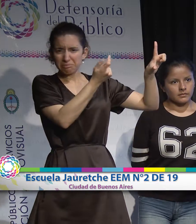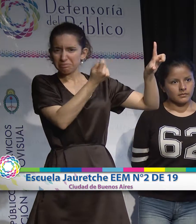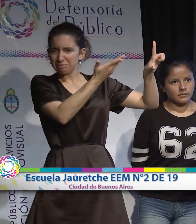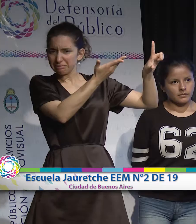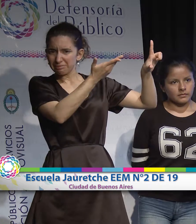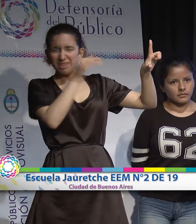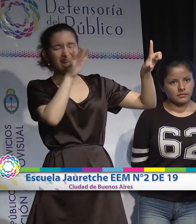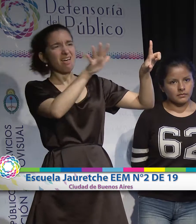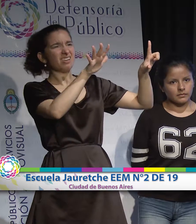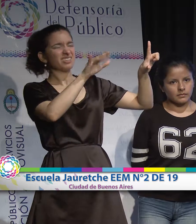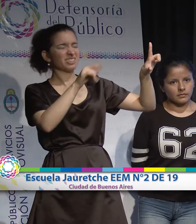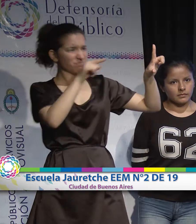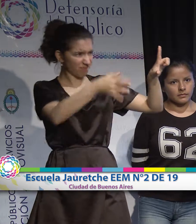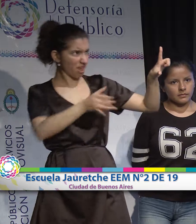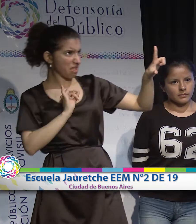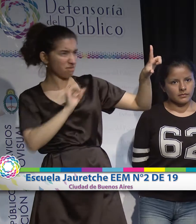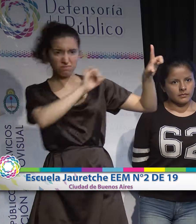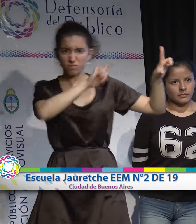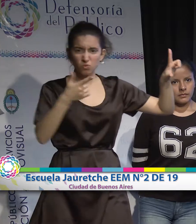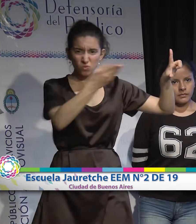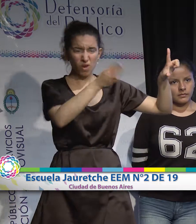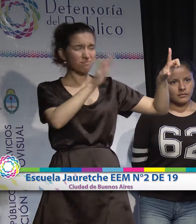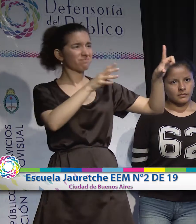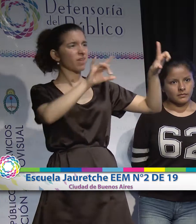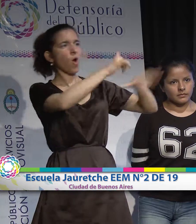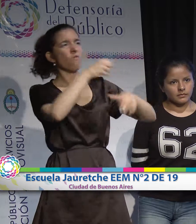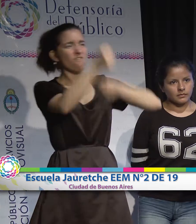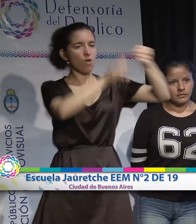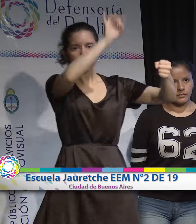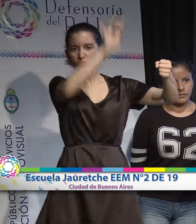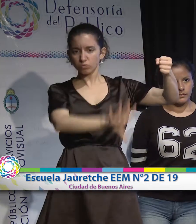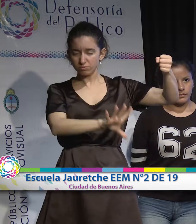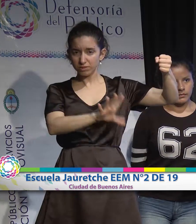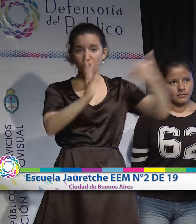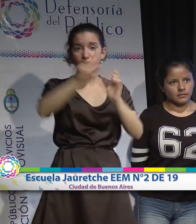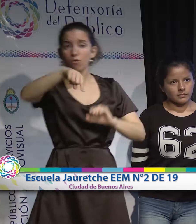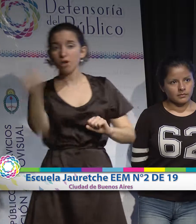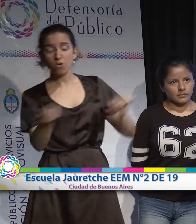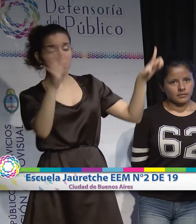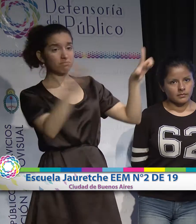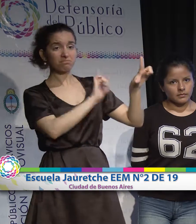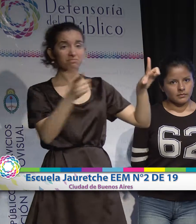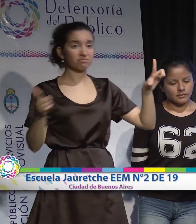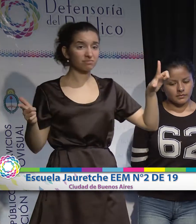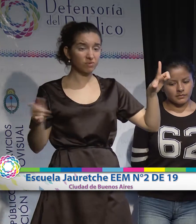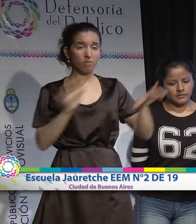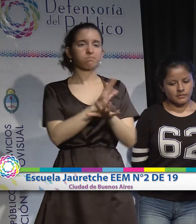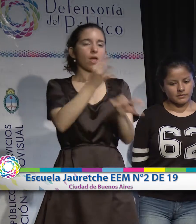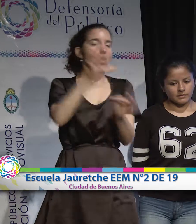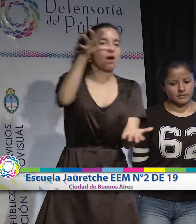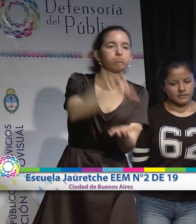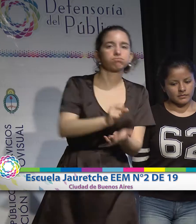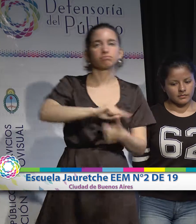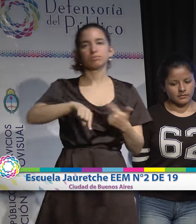somos, sino en puntos violentos nos muestran. Como justamente dijeron en tomas o cuando